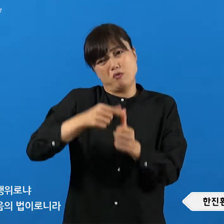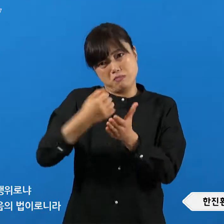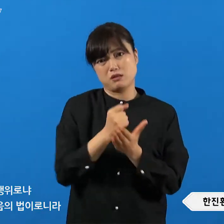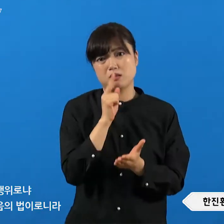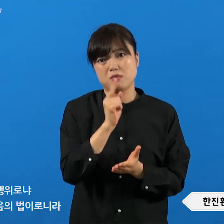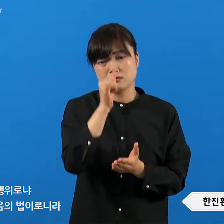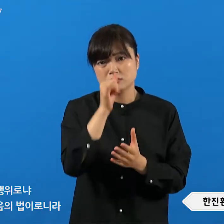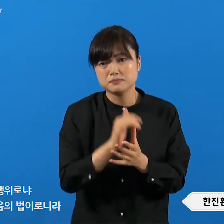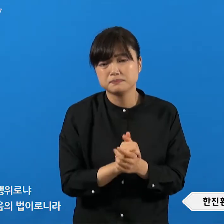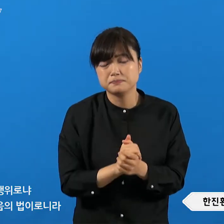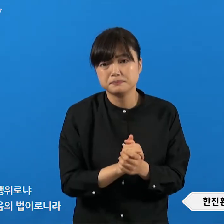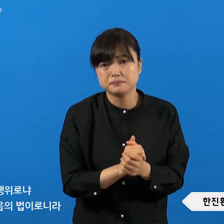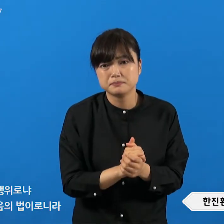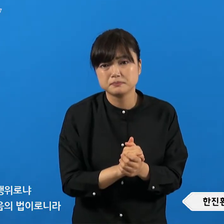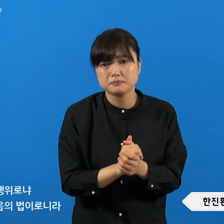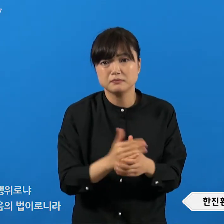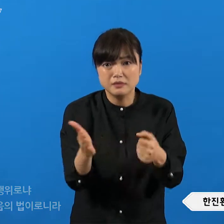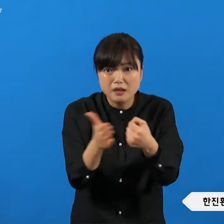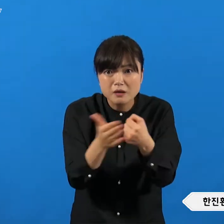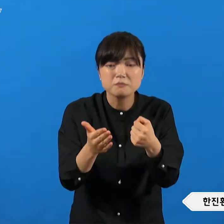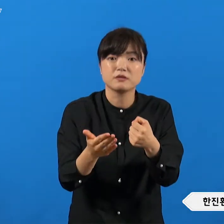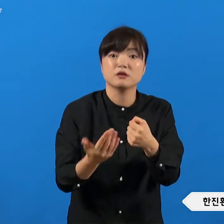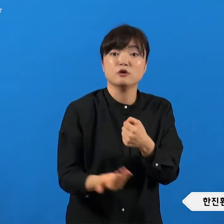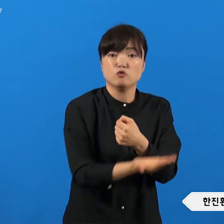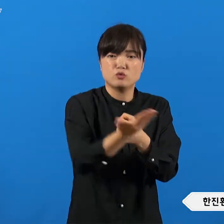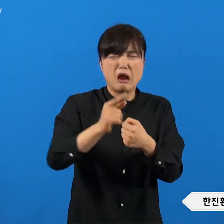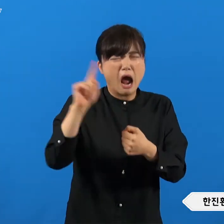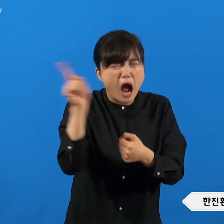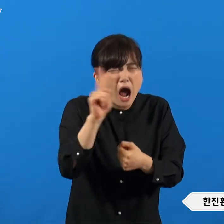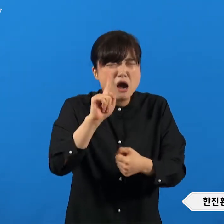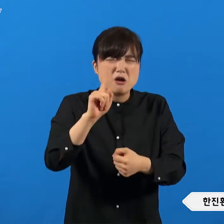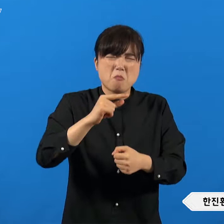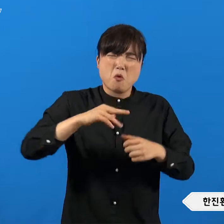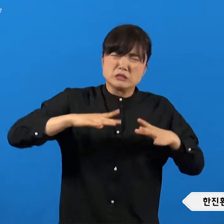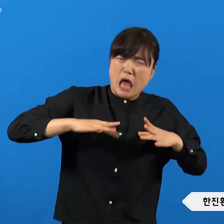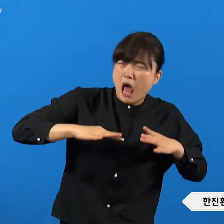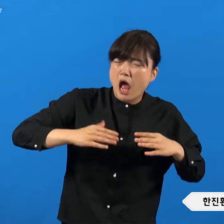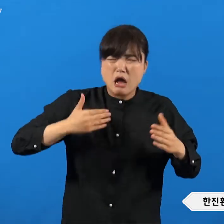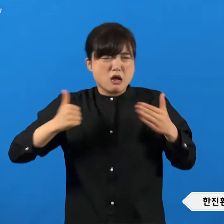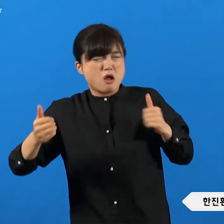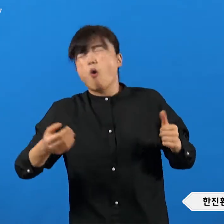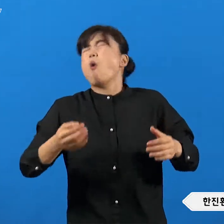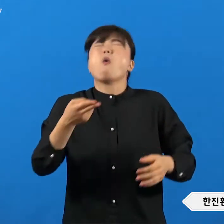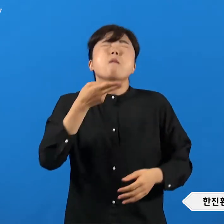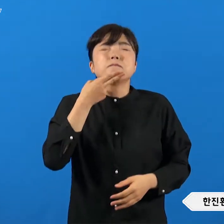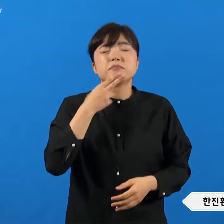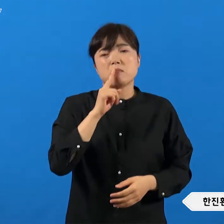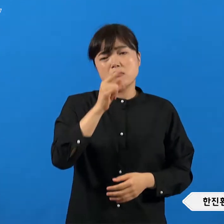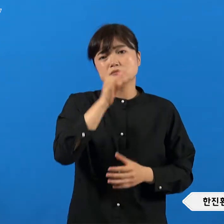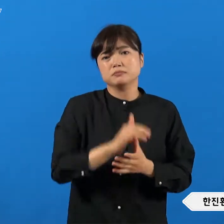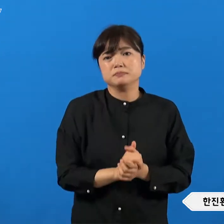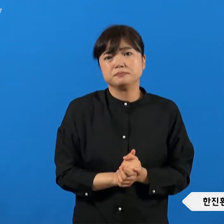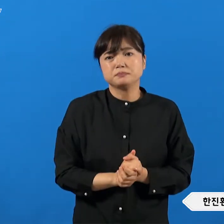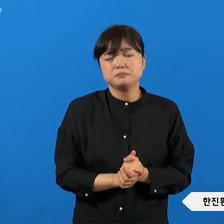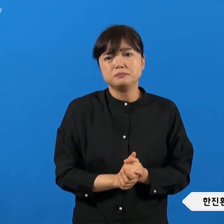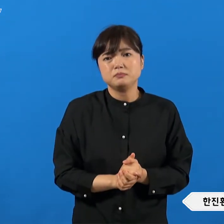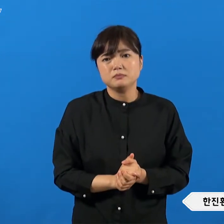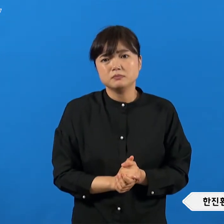구원받았지 않느냐. 그러니까 우리는 아무 자랑할 것이 없습니다.